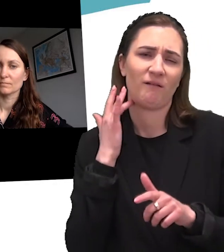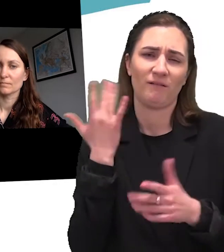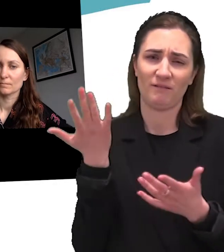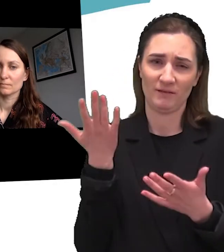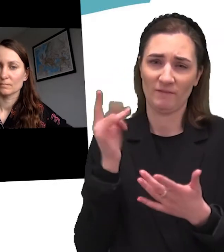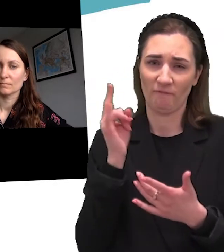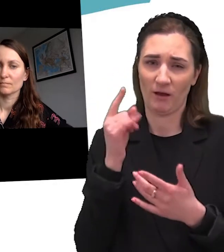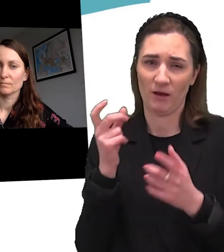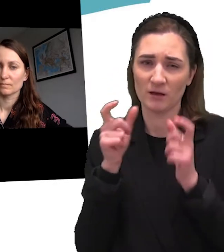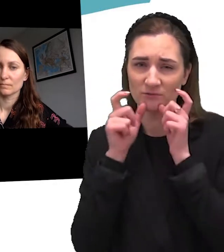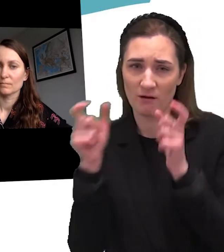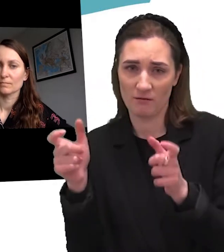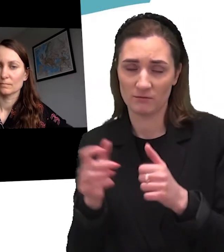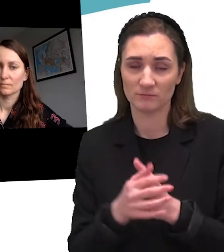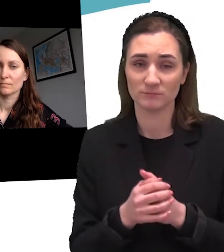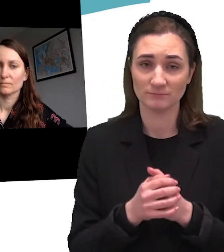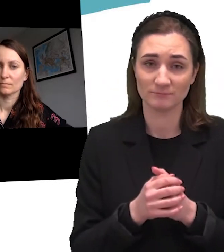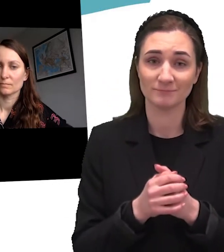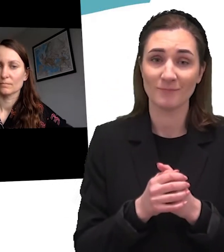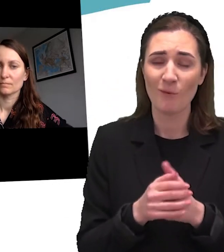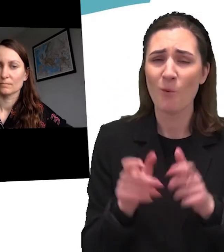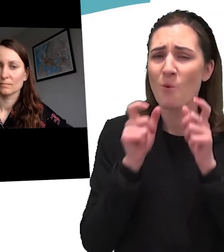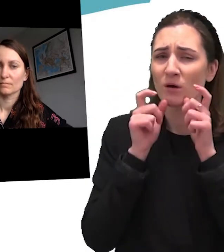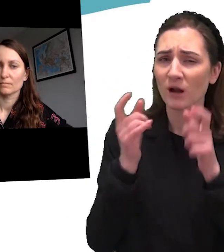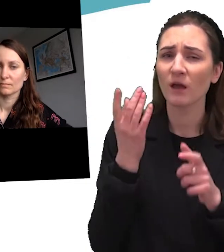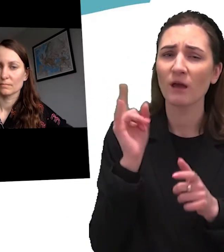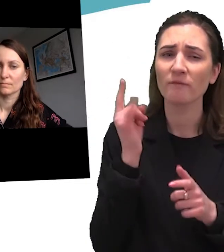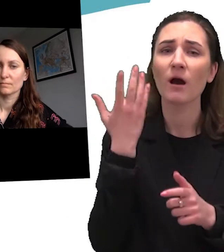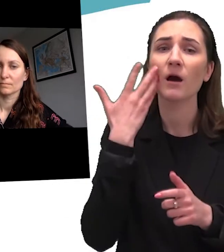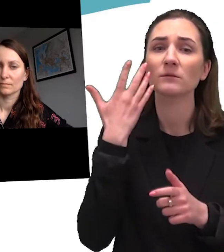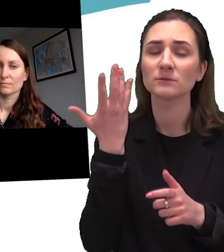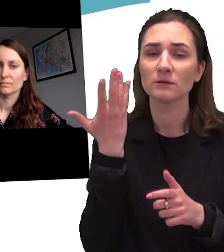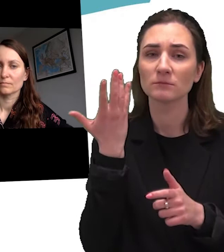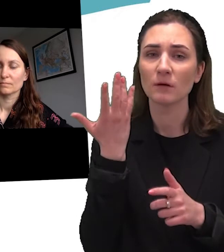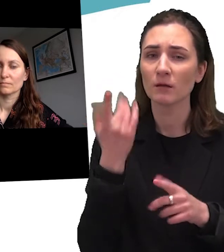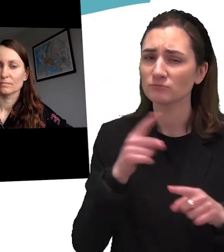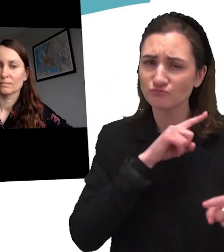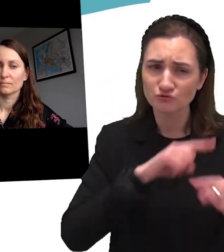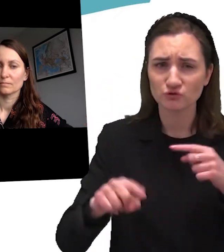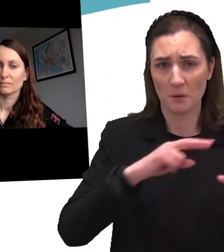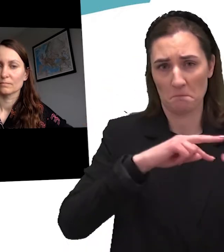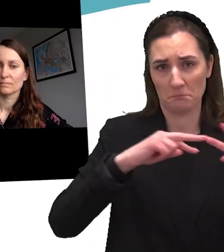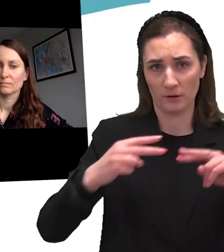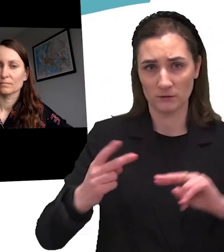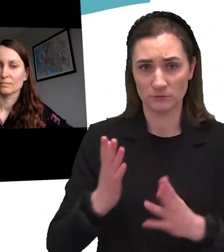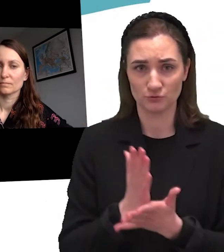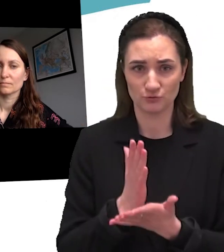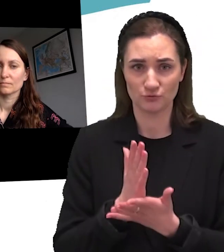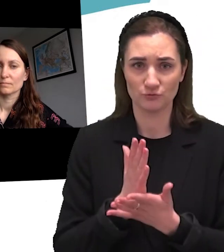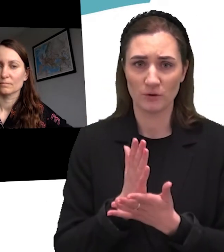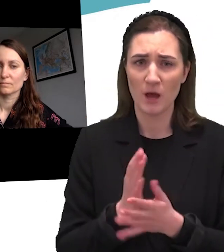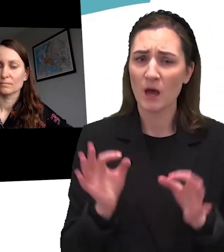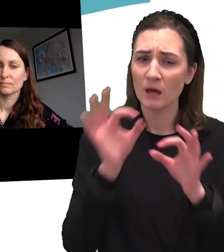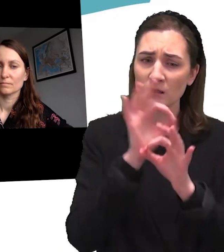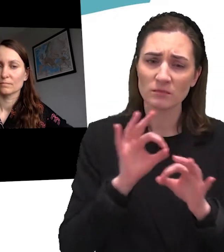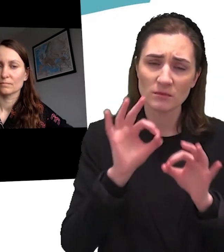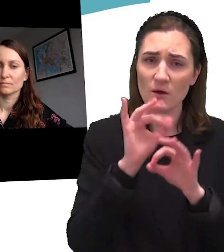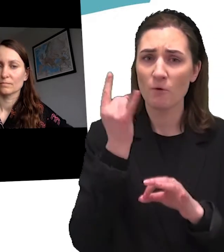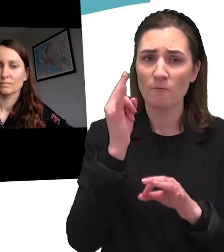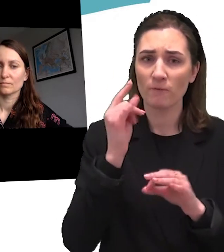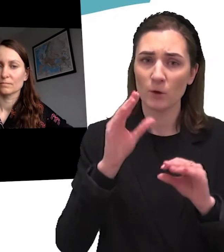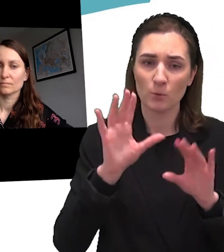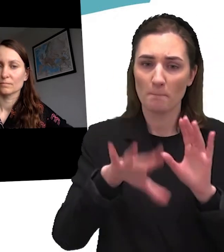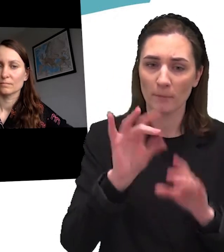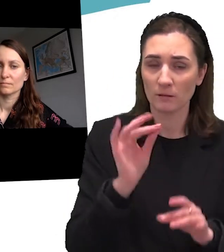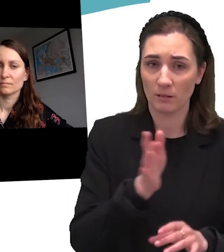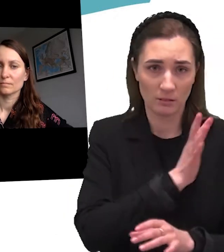bus skandalas metų, taip, o skandalai kyla tada, kai tai yra drastiška,